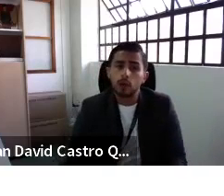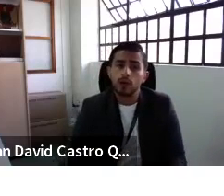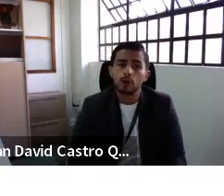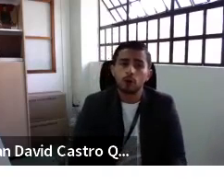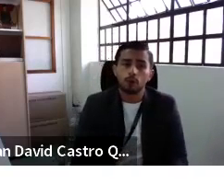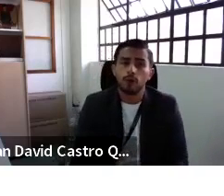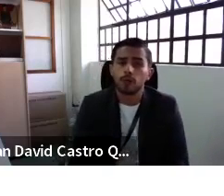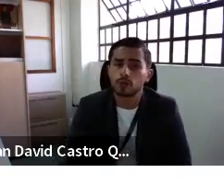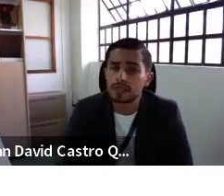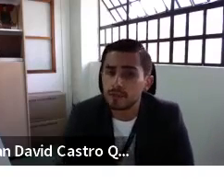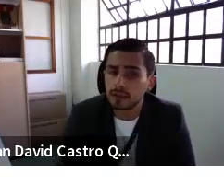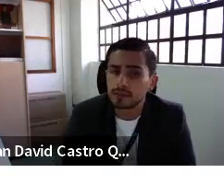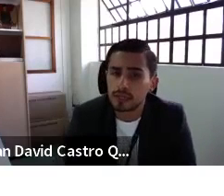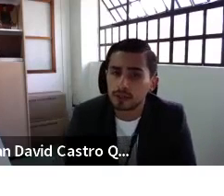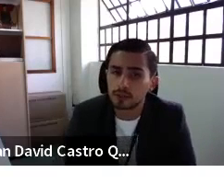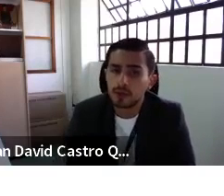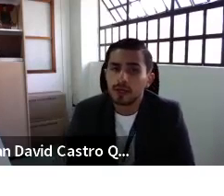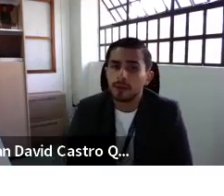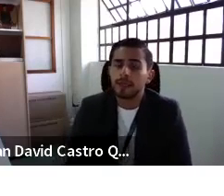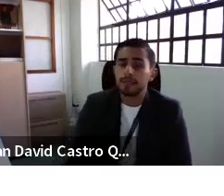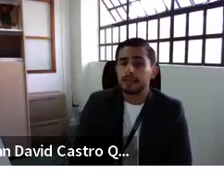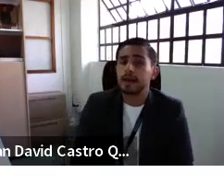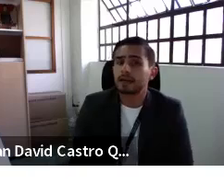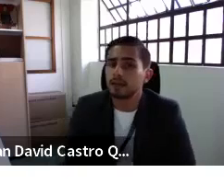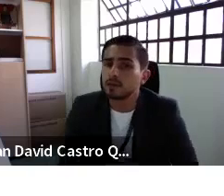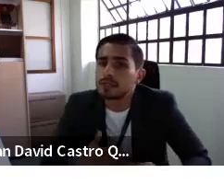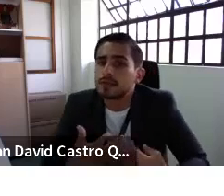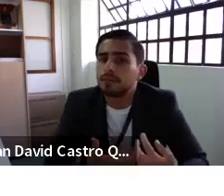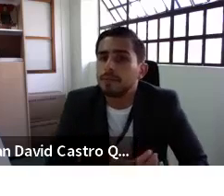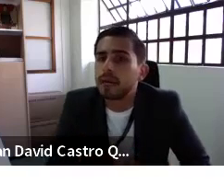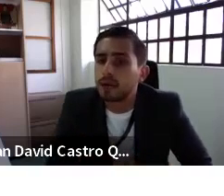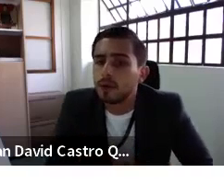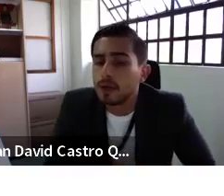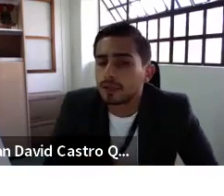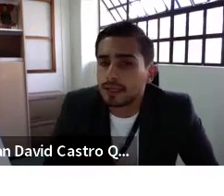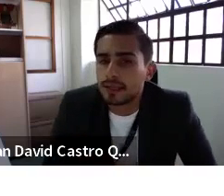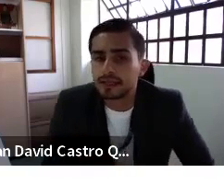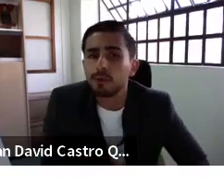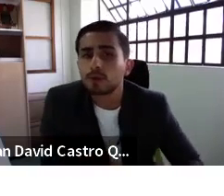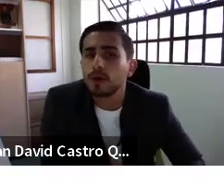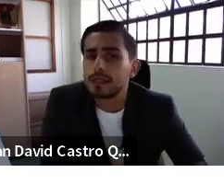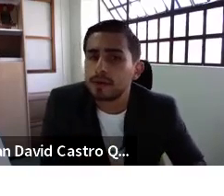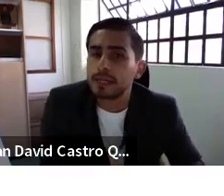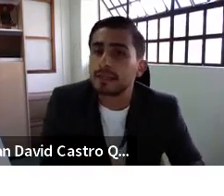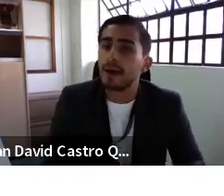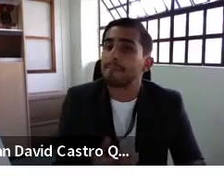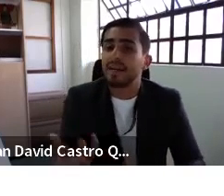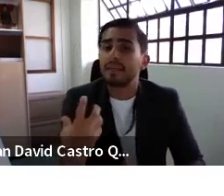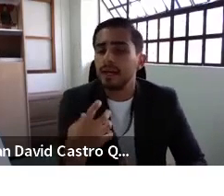de lo bello, lo acumulador y lo sensible, ¿cierto? La medicina es arte, entonces también verlo desde ese punto de vista y ver ese tema de empatía